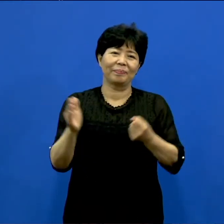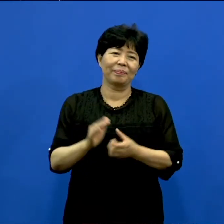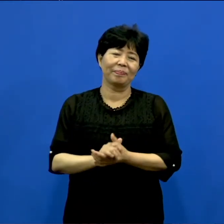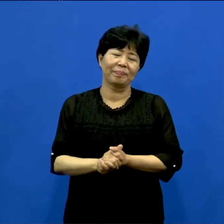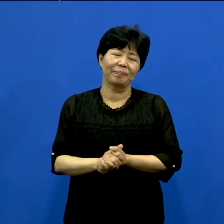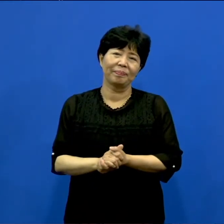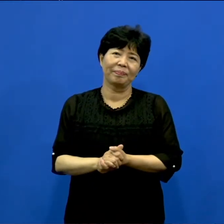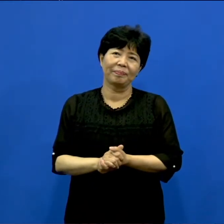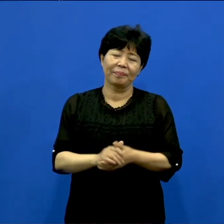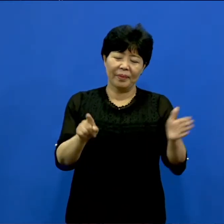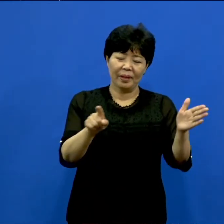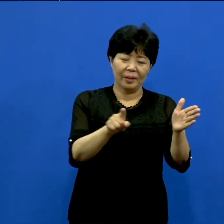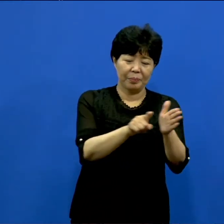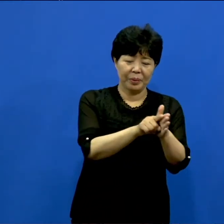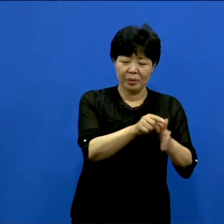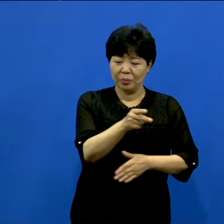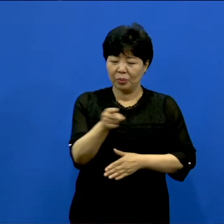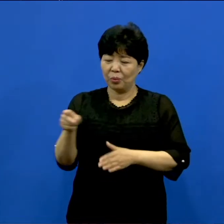거예요.